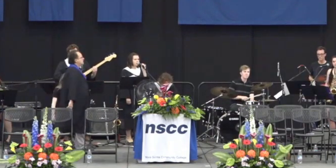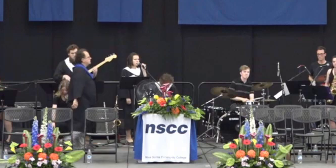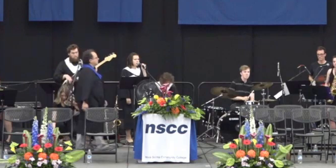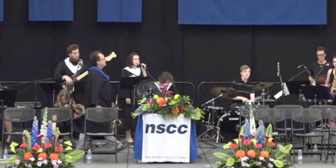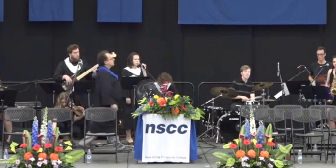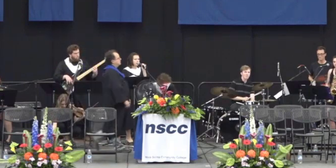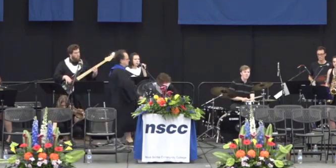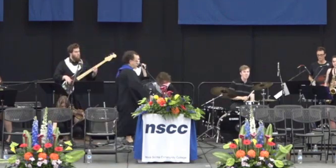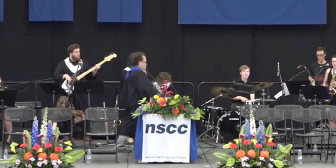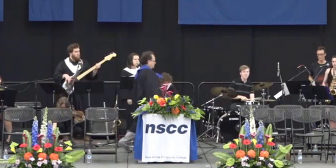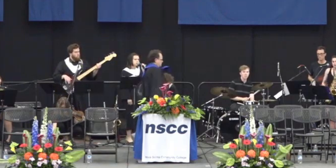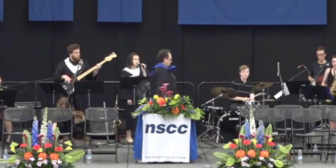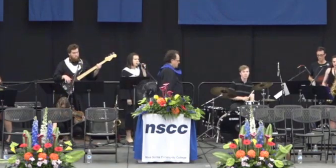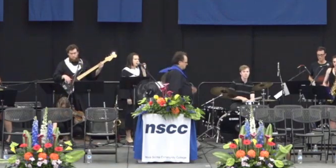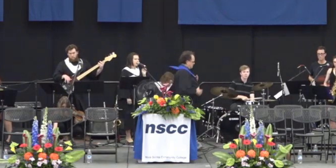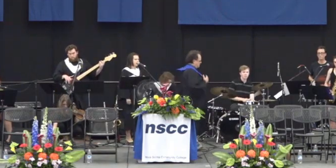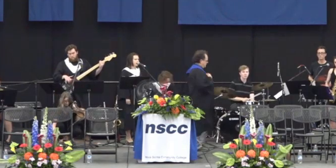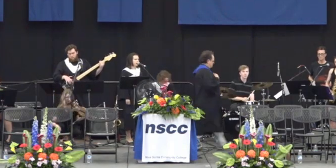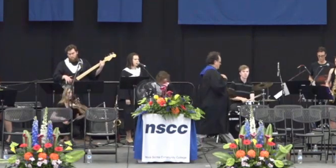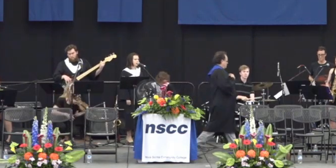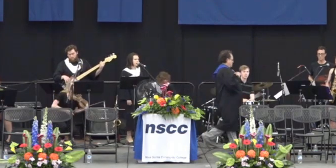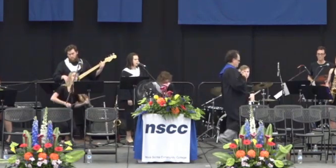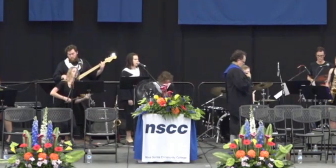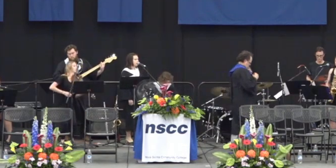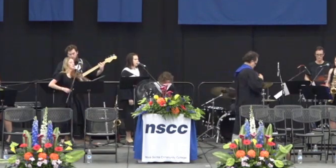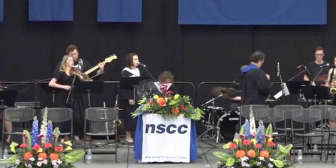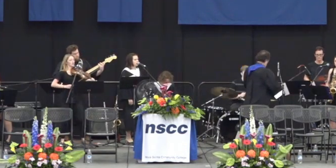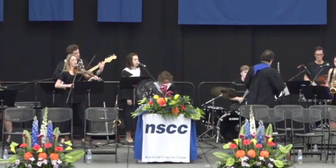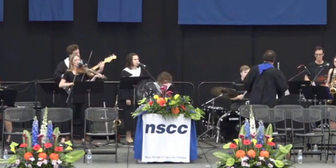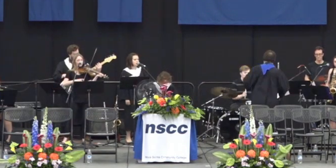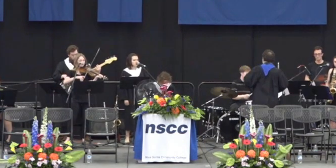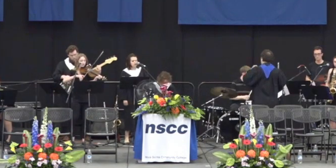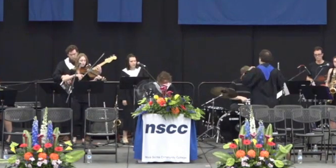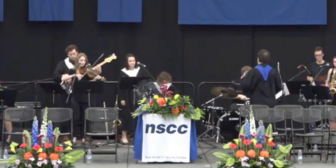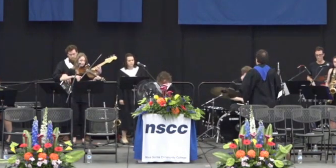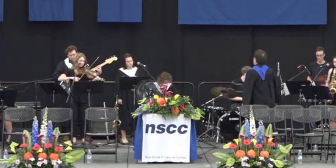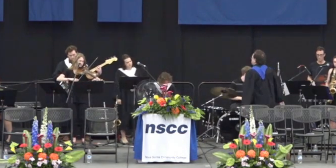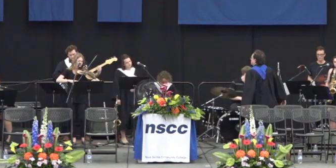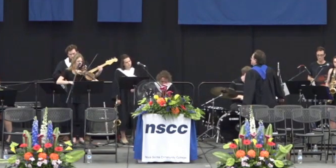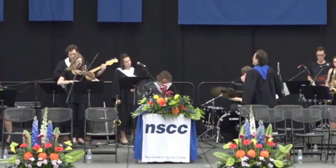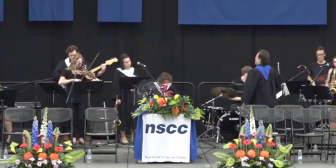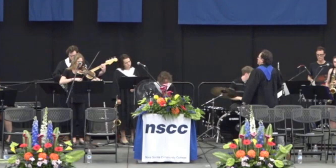tantas cosas más, quisiera. Oy, oy, oy, oy.